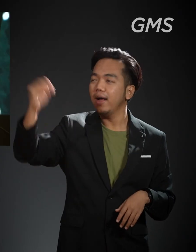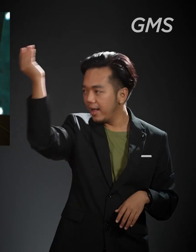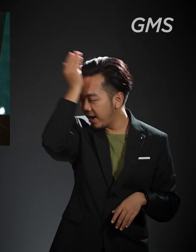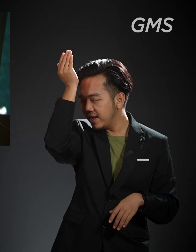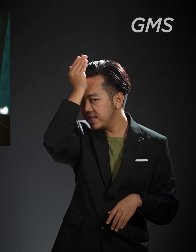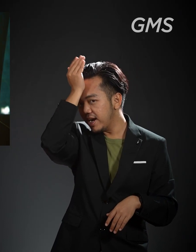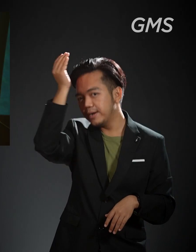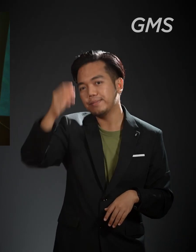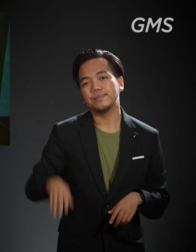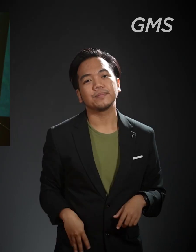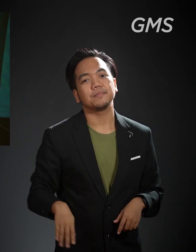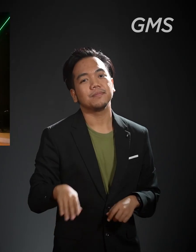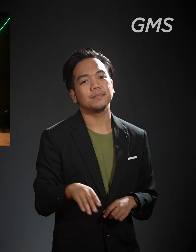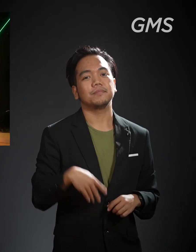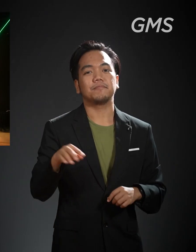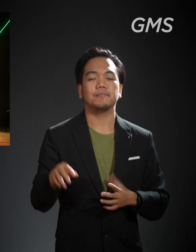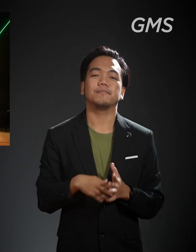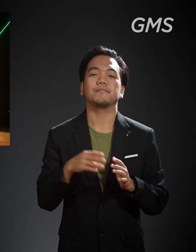Raja.